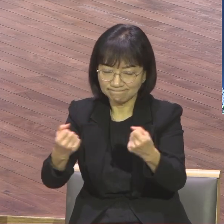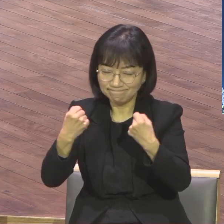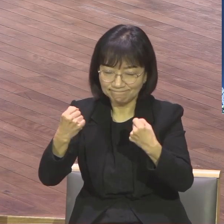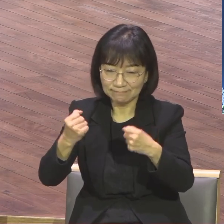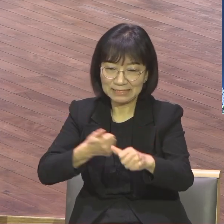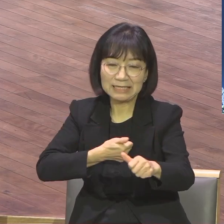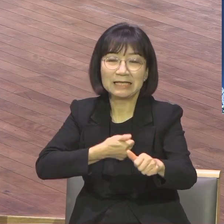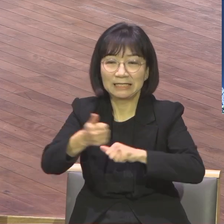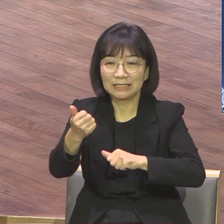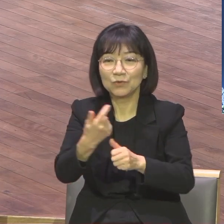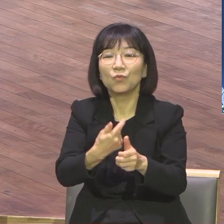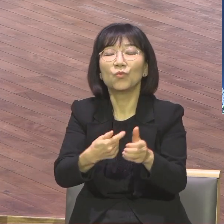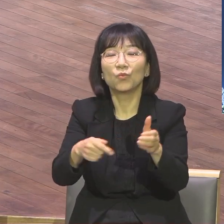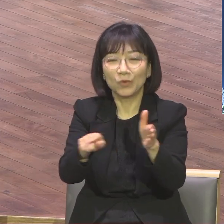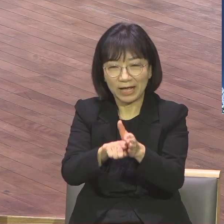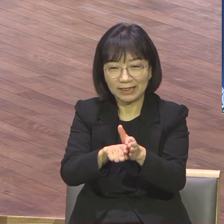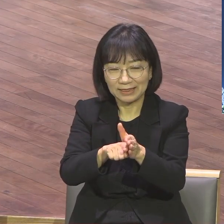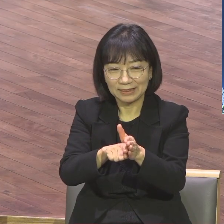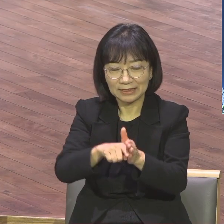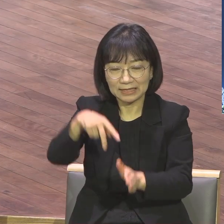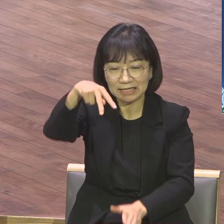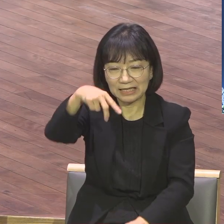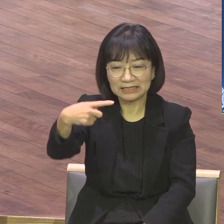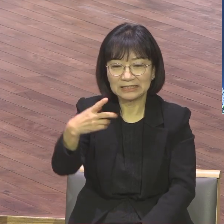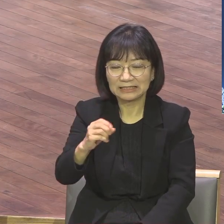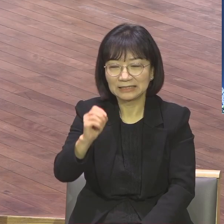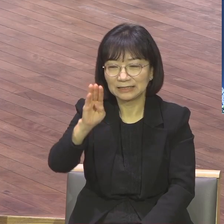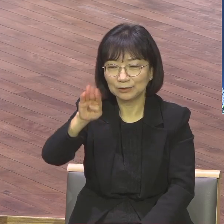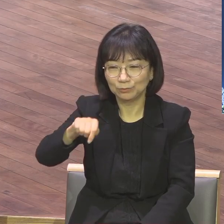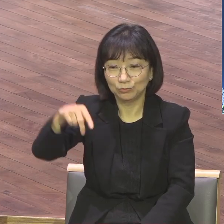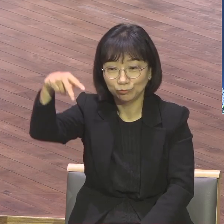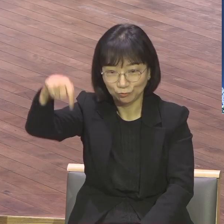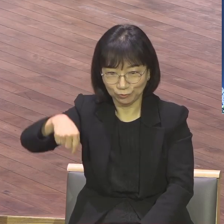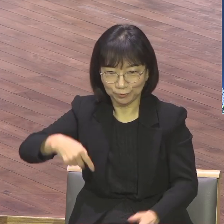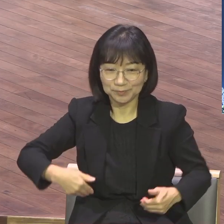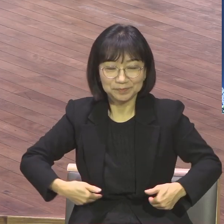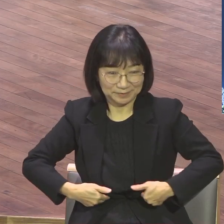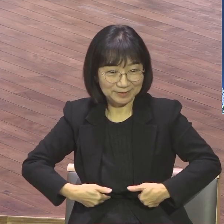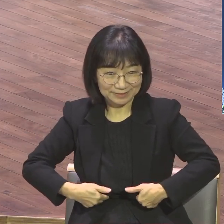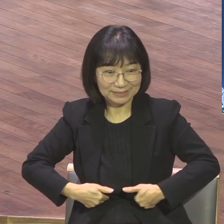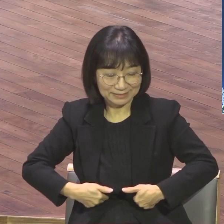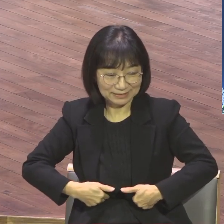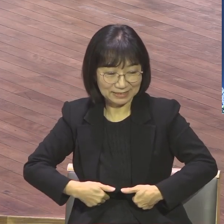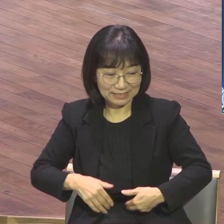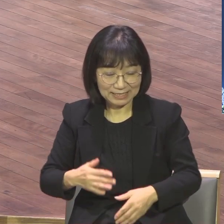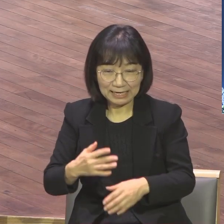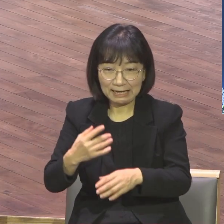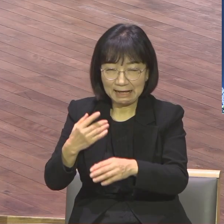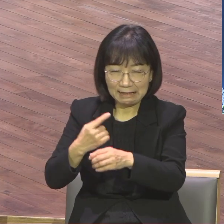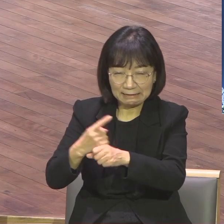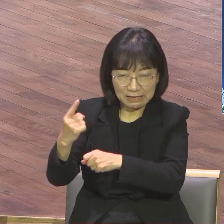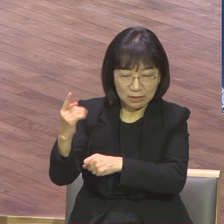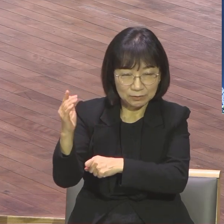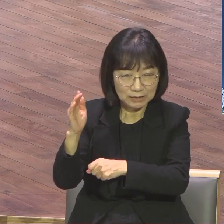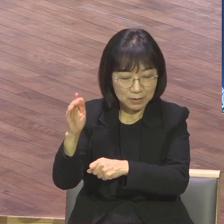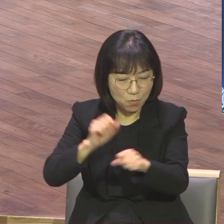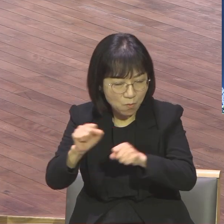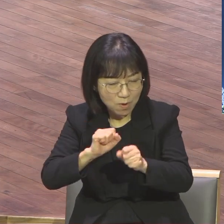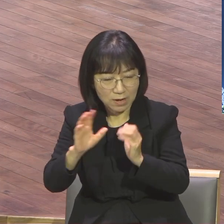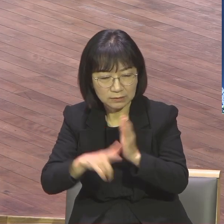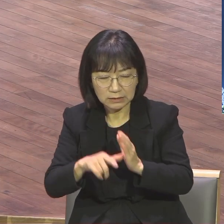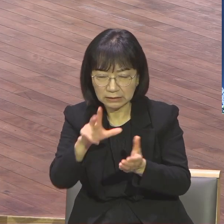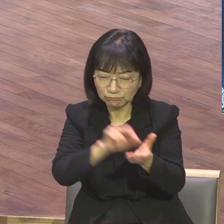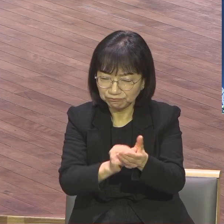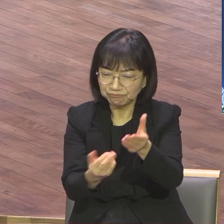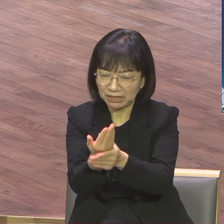원리에서 도전이 있어야 된다. 앞으로 사역을 진행해 나갈 때 다양한 문제들이 생길 수가